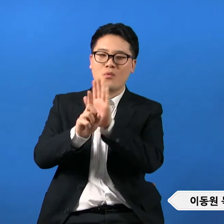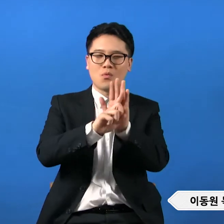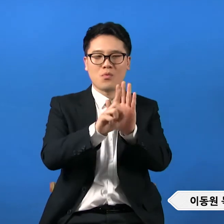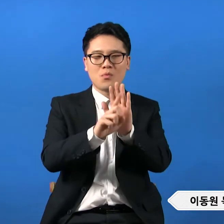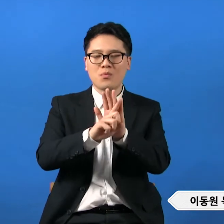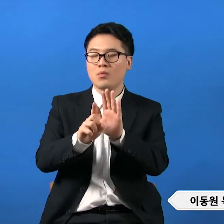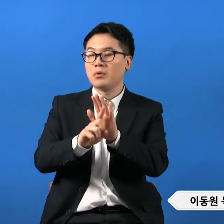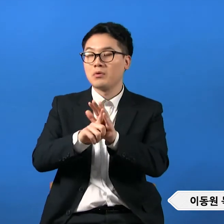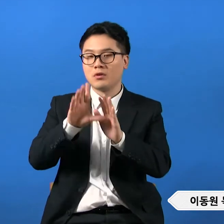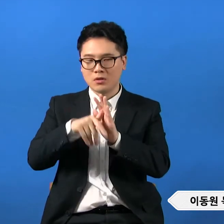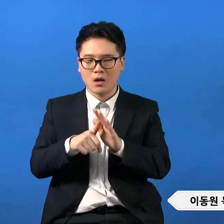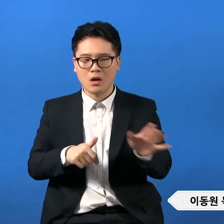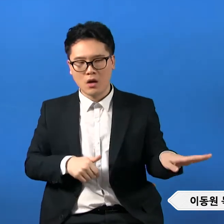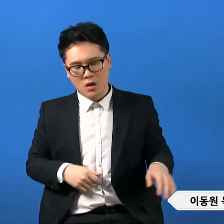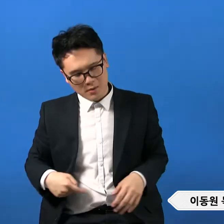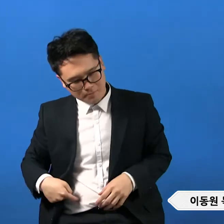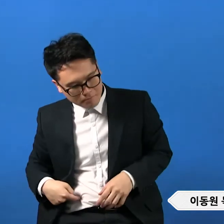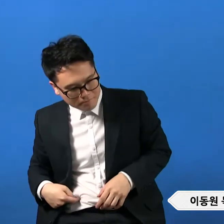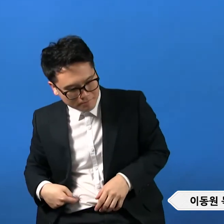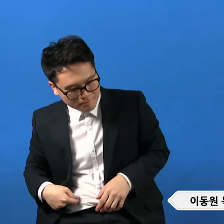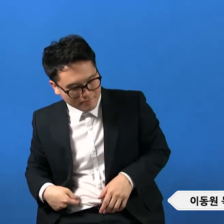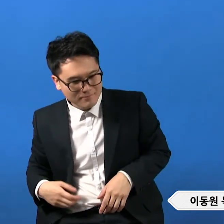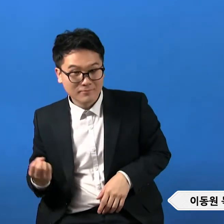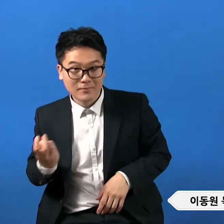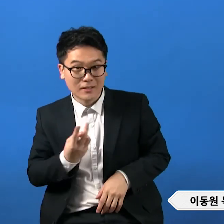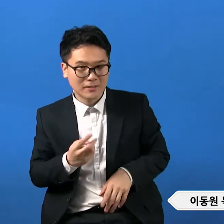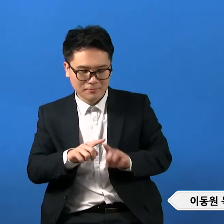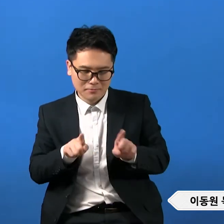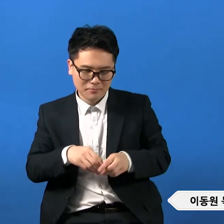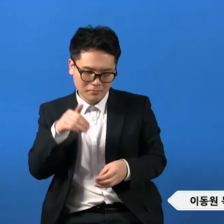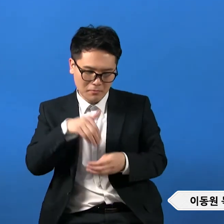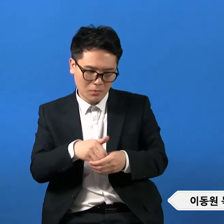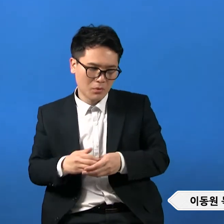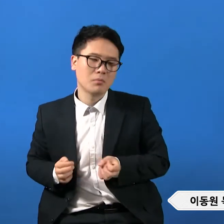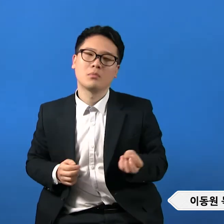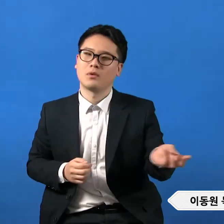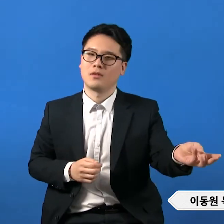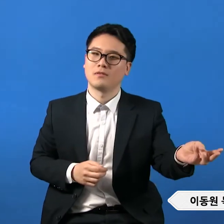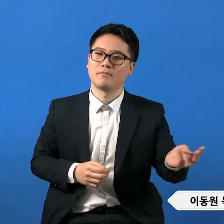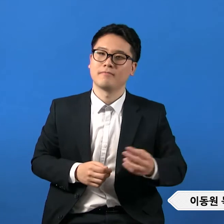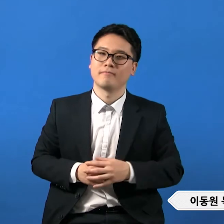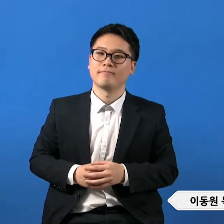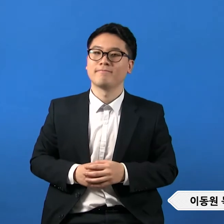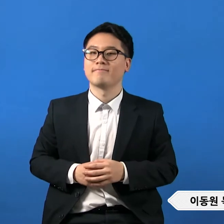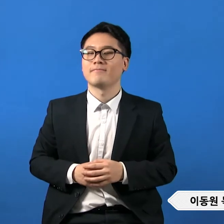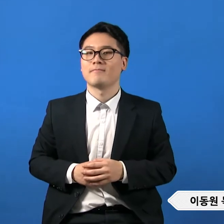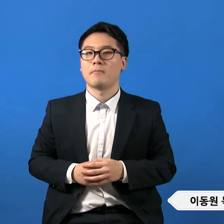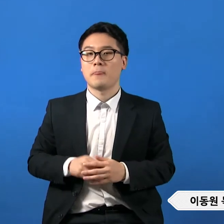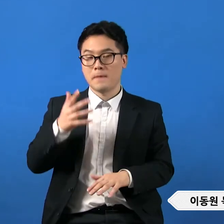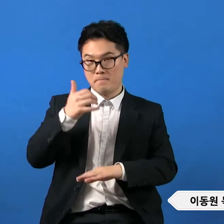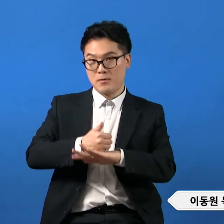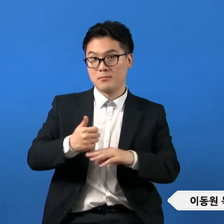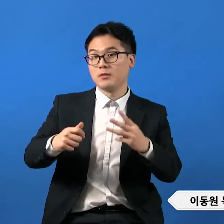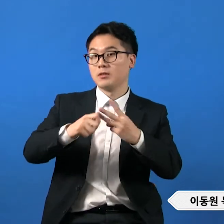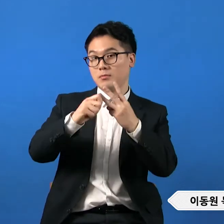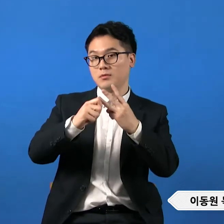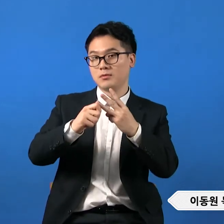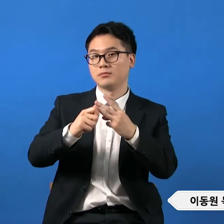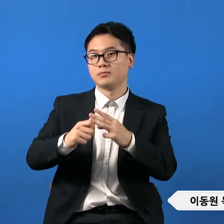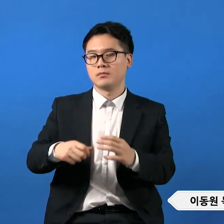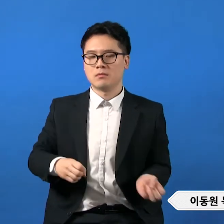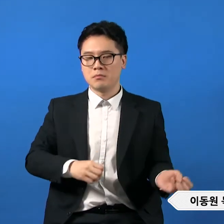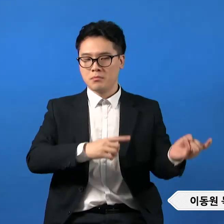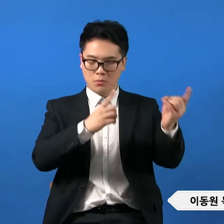사람이죠. 미싱피스 찾기 작업을 했어요. 그리고 마지막 세 번째 단계에서 그들은